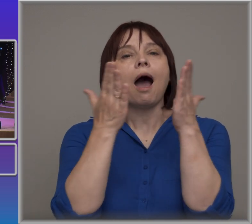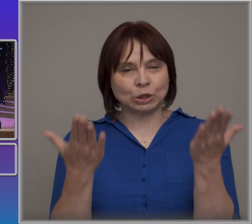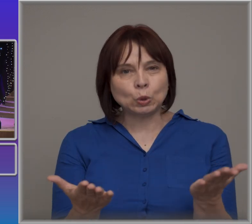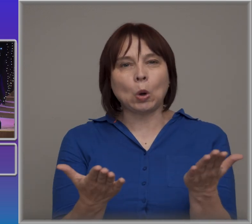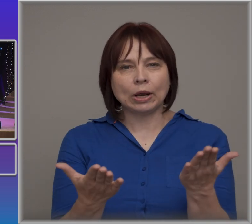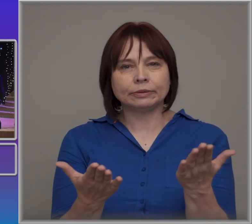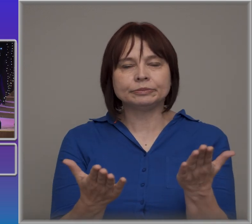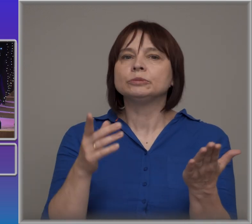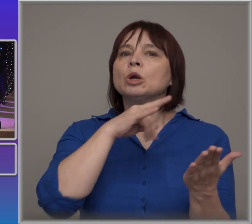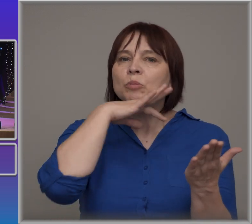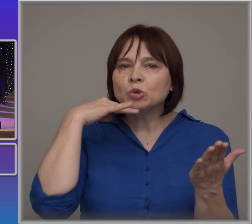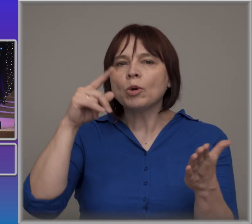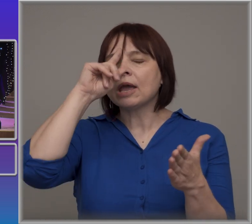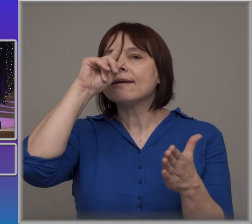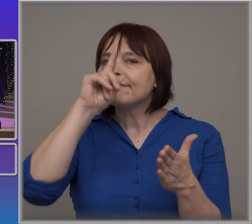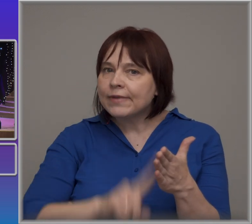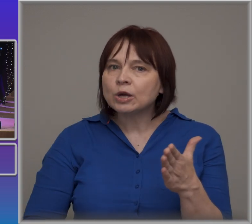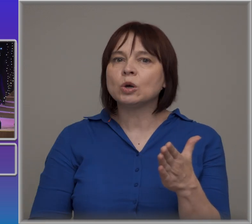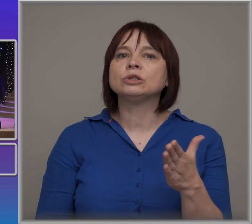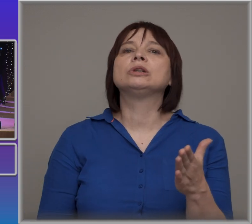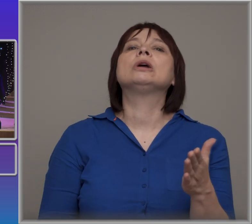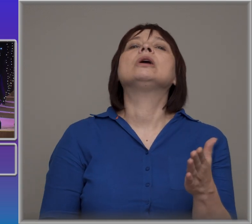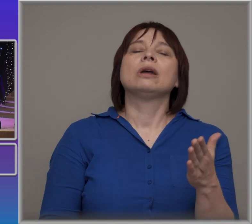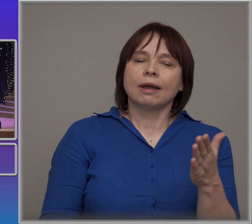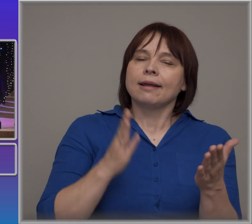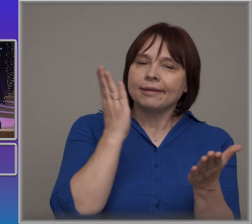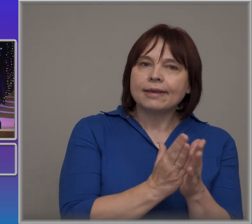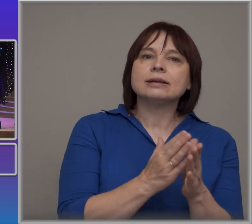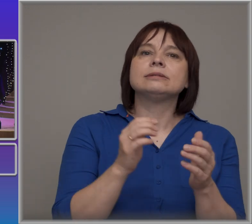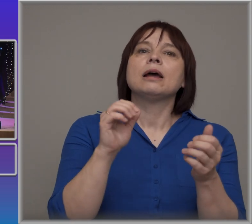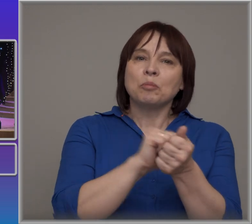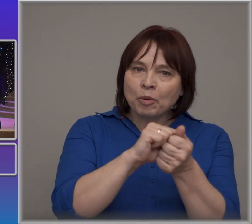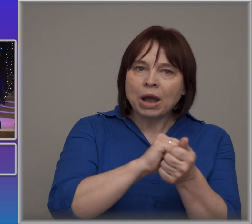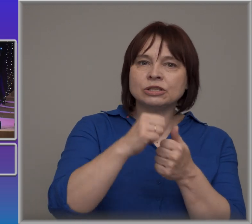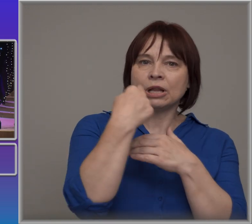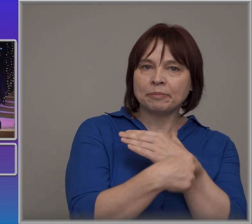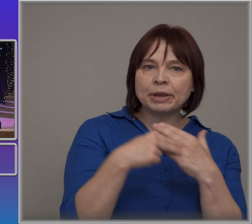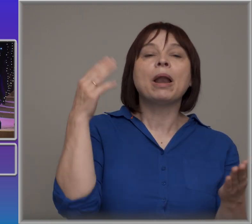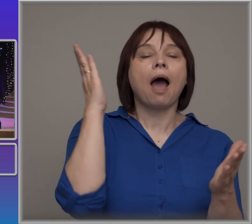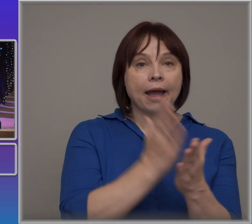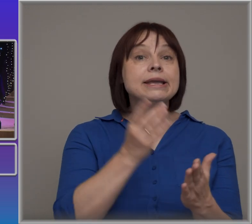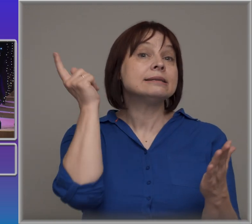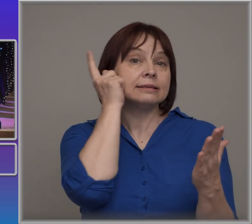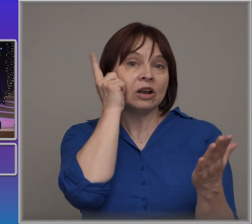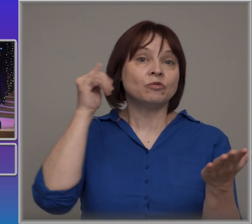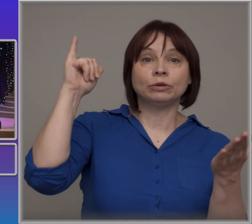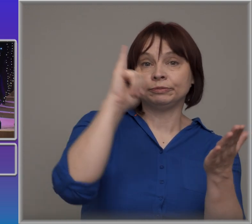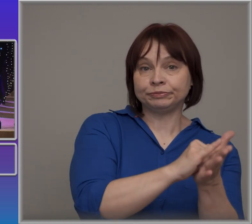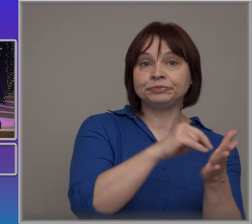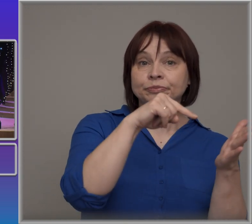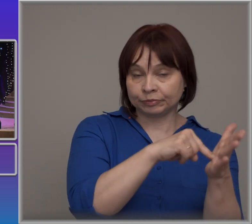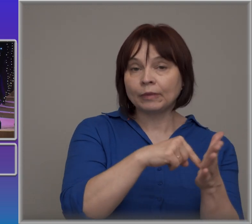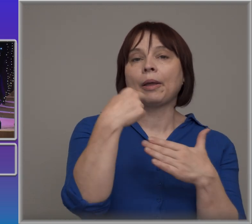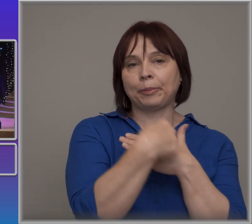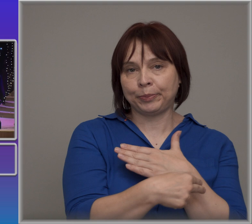Богу. Итак, первое, наверное, с чего мы с вами начнем, это сначала. С бытия, с